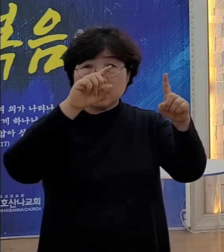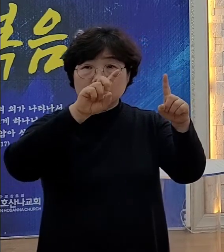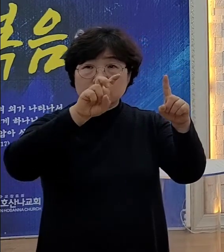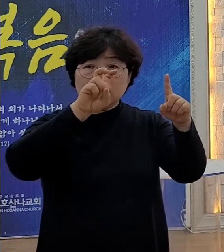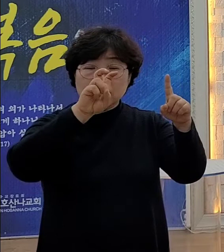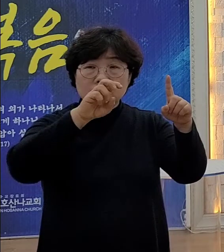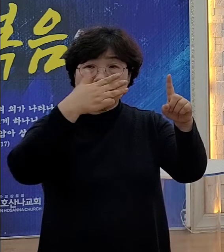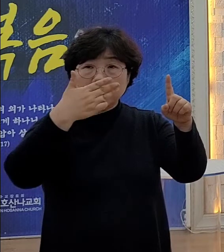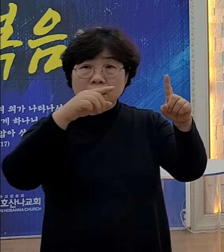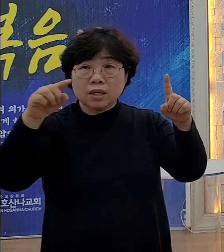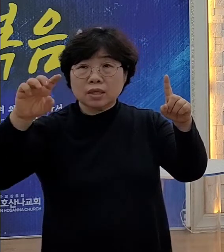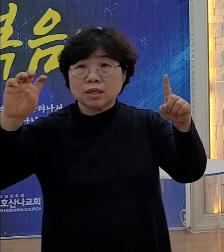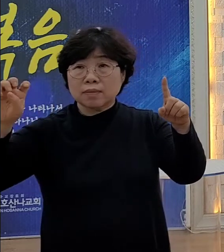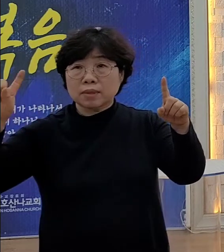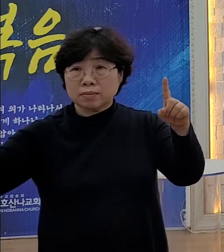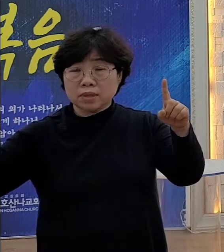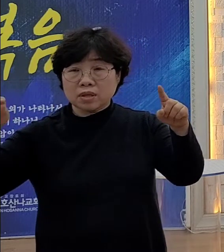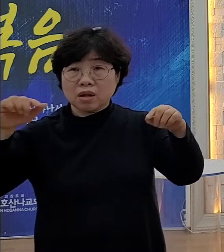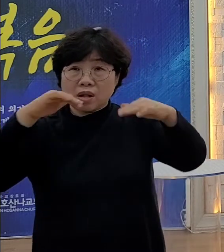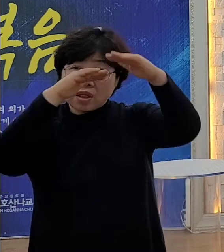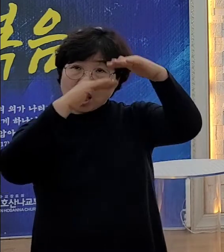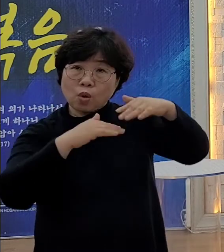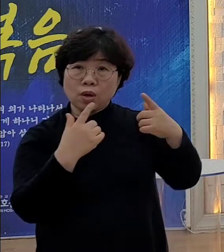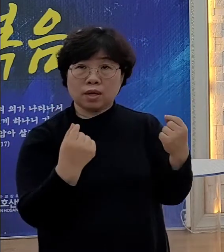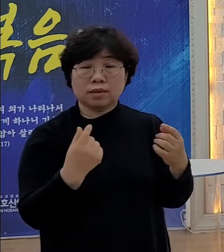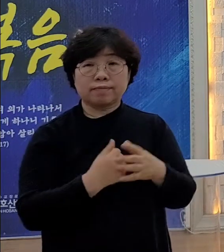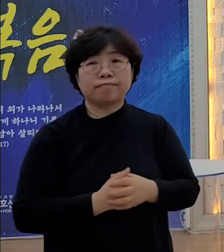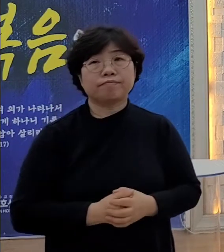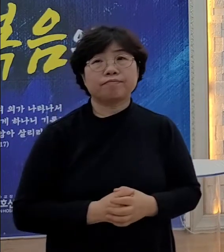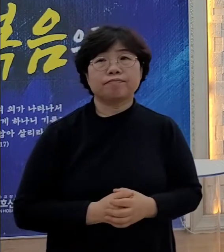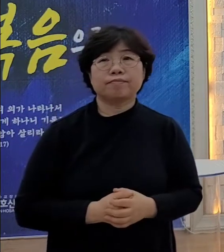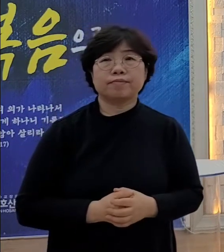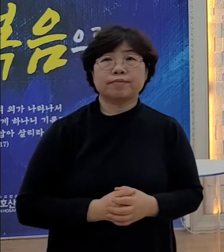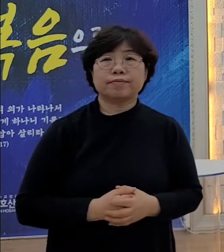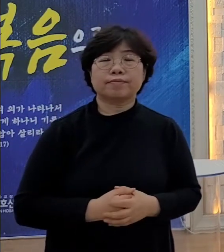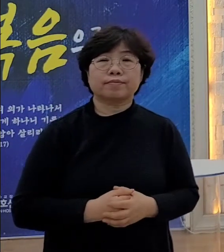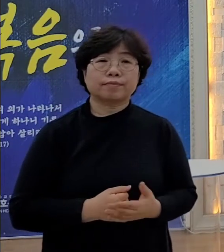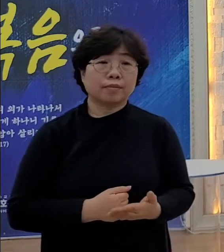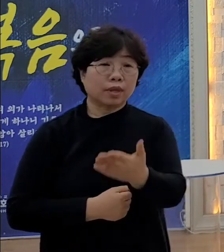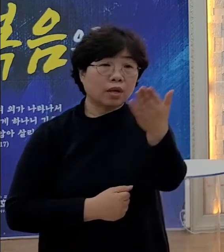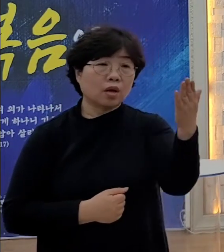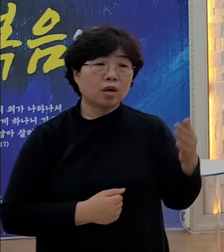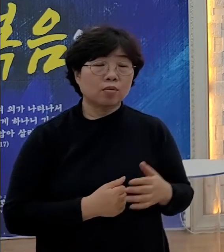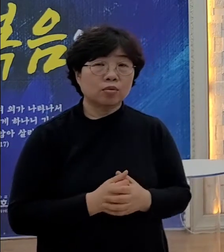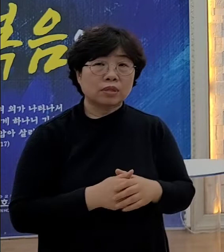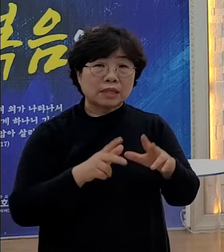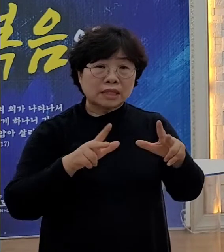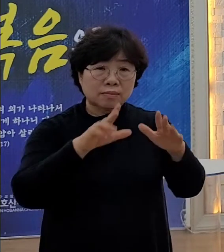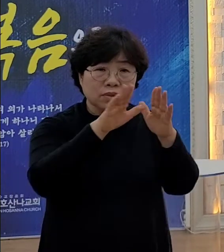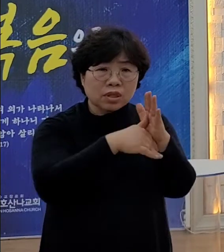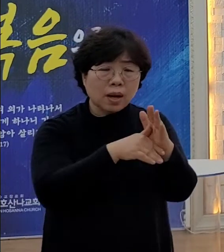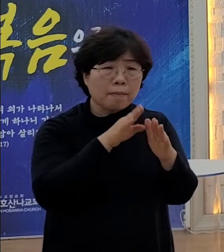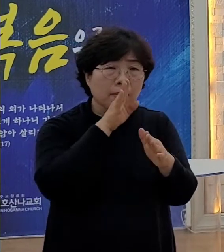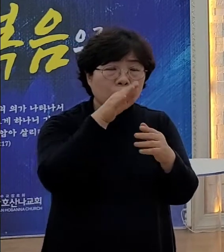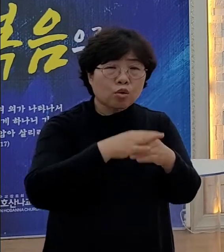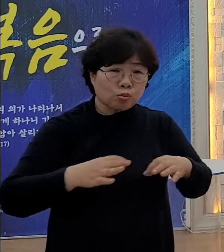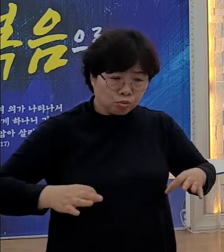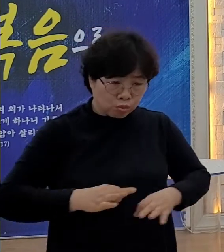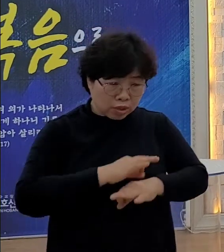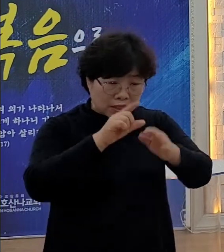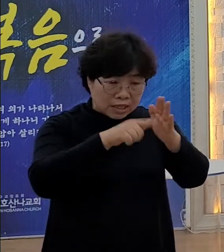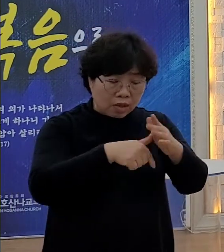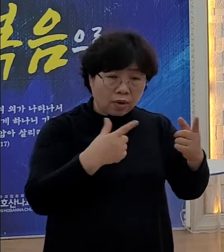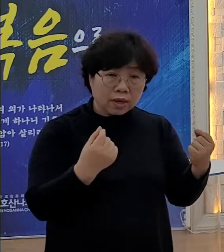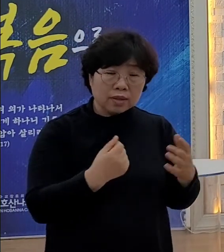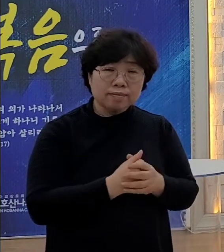바로 불이다 라는 것을 말씀해 주고 있습니다. 여러분 이 시대가 바로 이런 불의의 시대. 그러니까 이